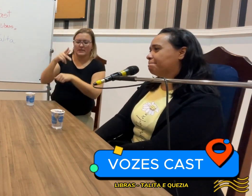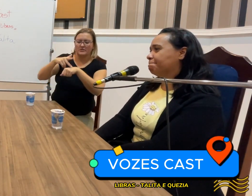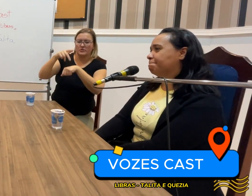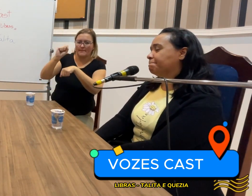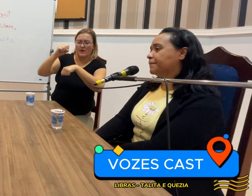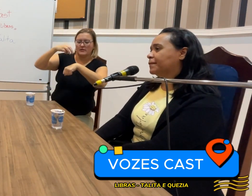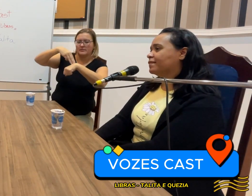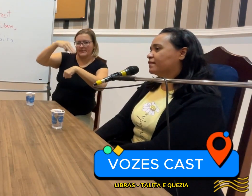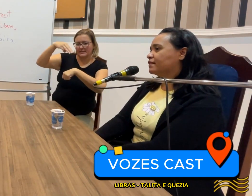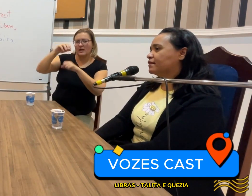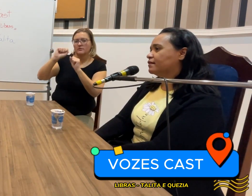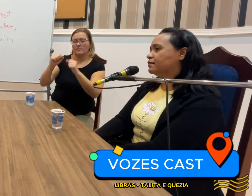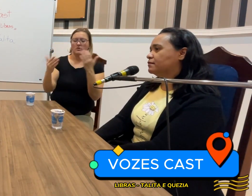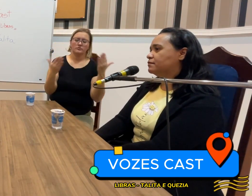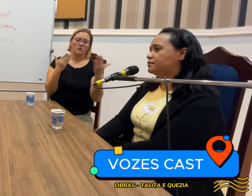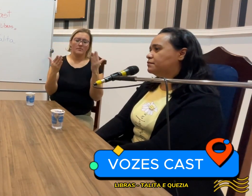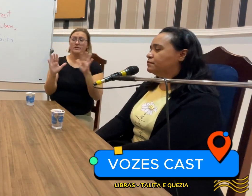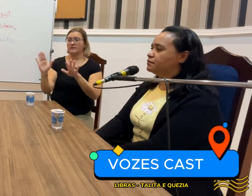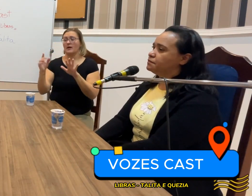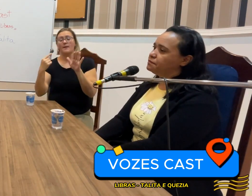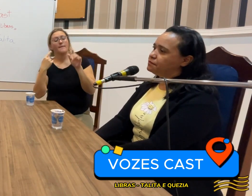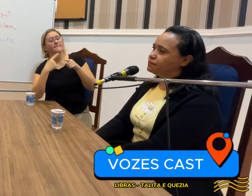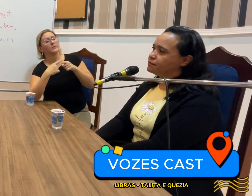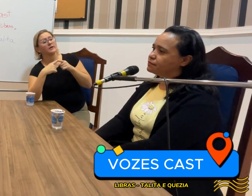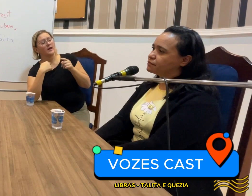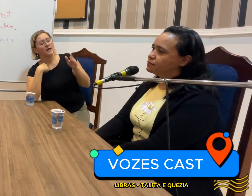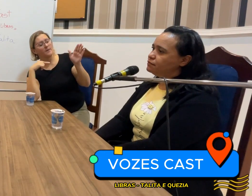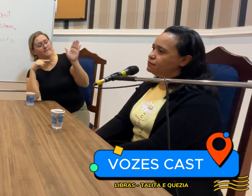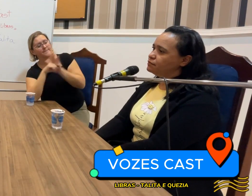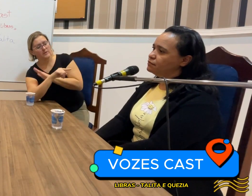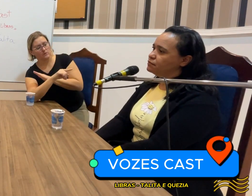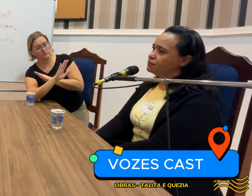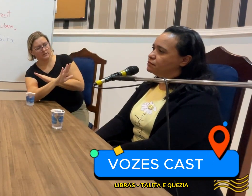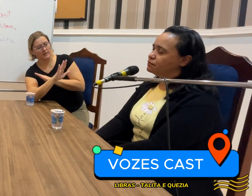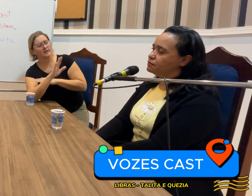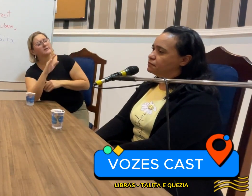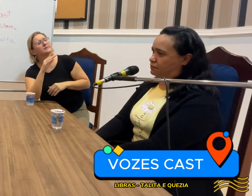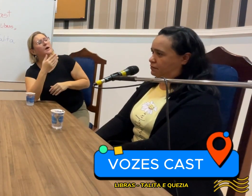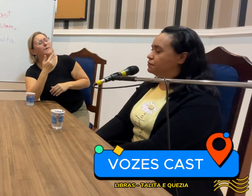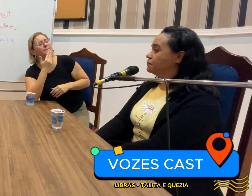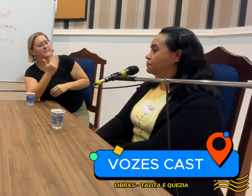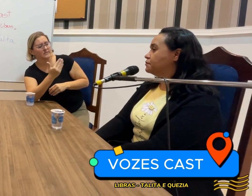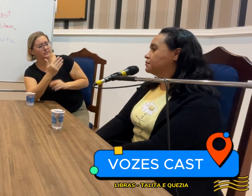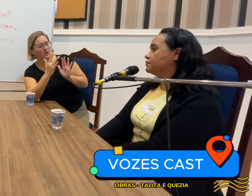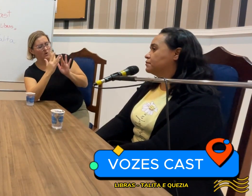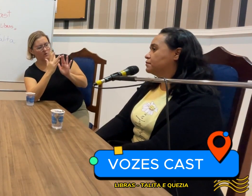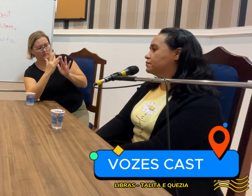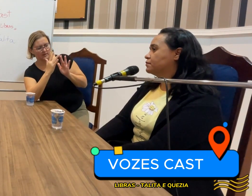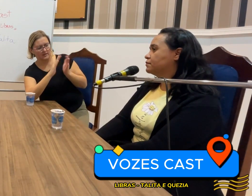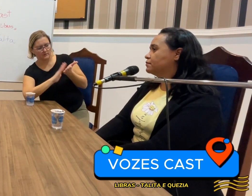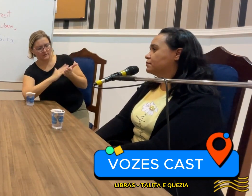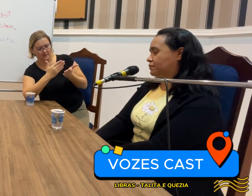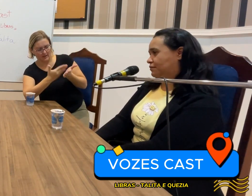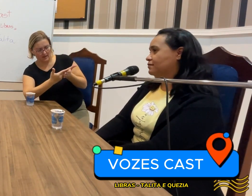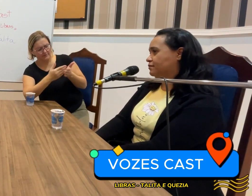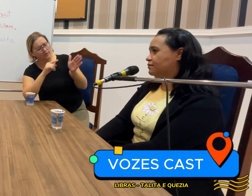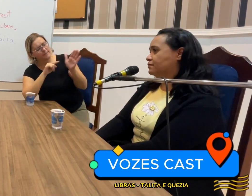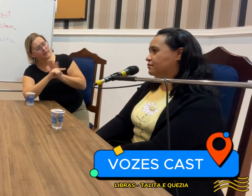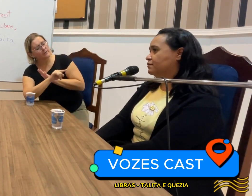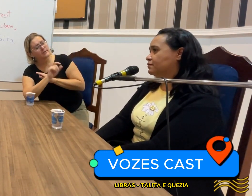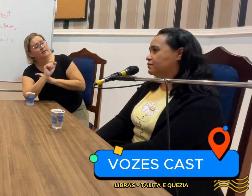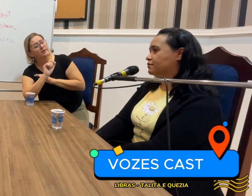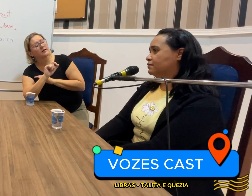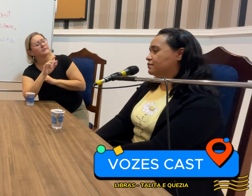exigência, porque eu entrei em contato com uma intérprete uma vez e eu questionei, eu falei, olha,